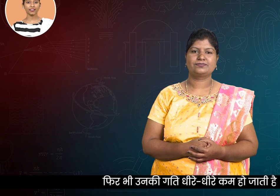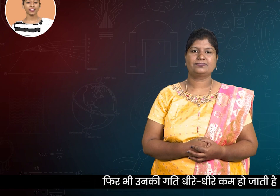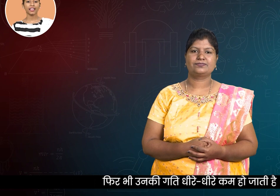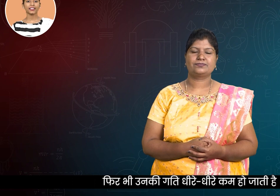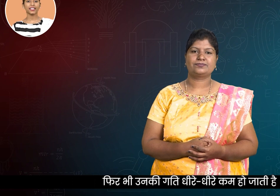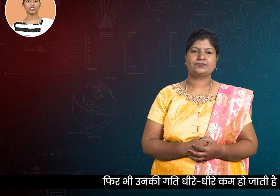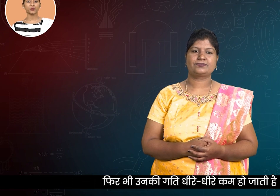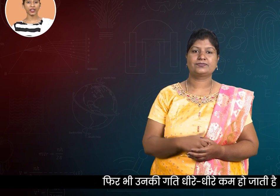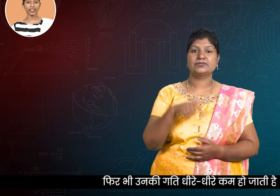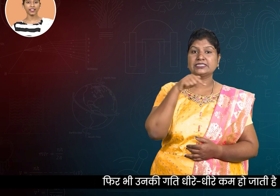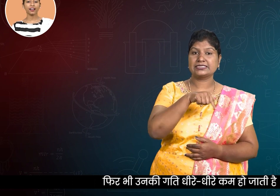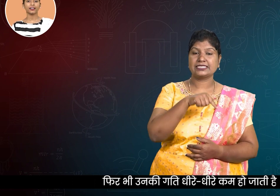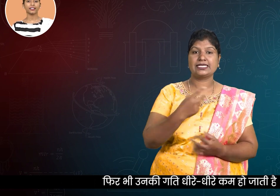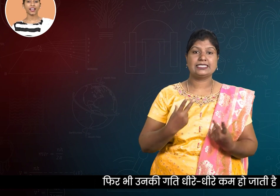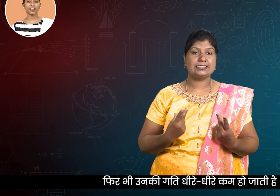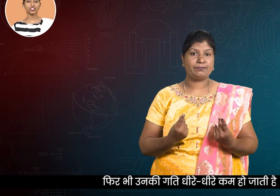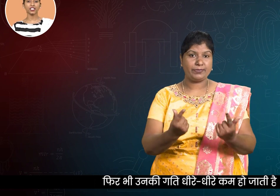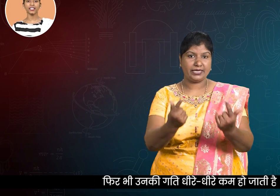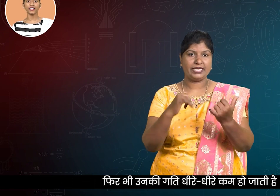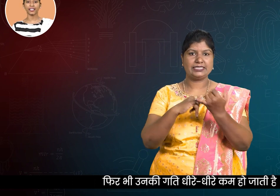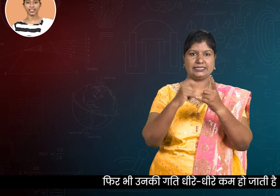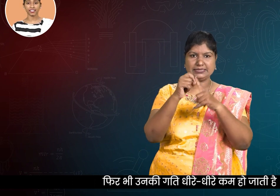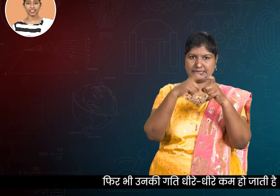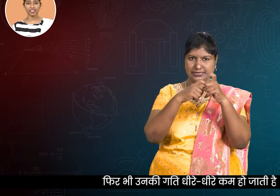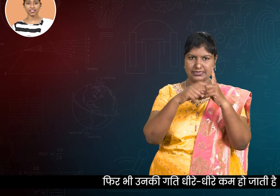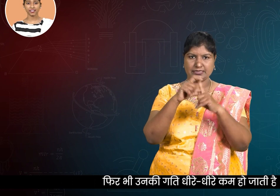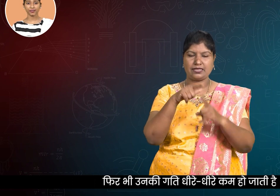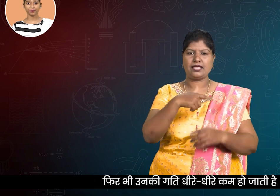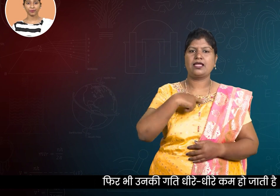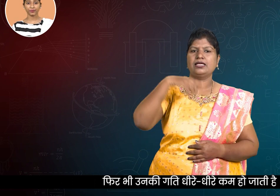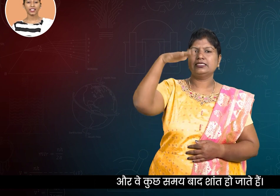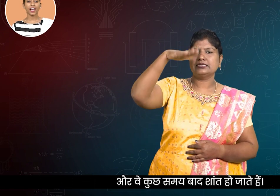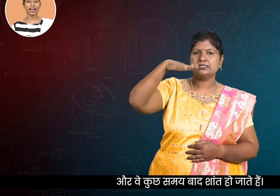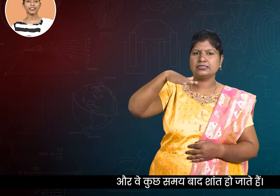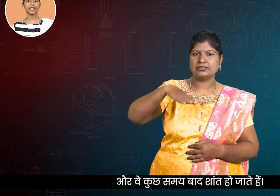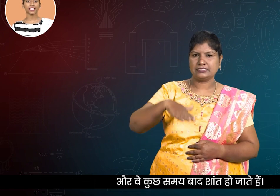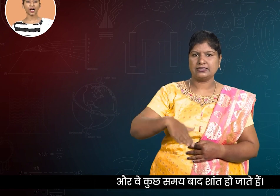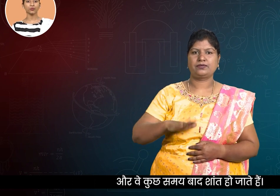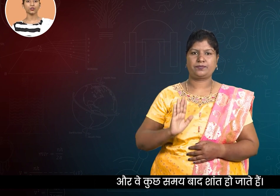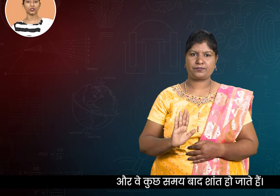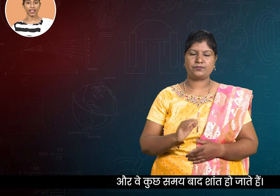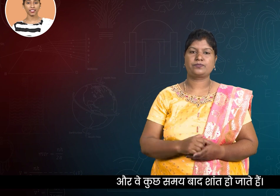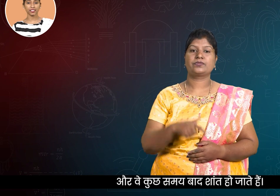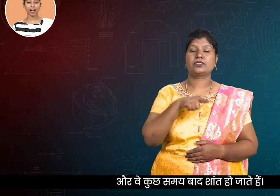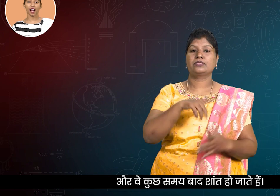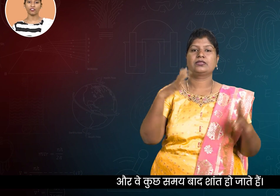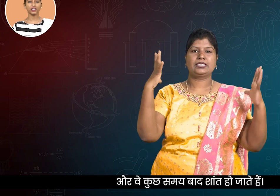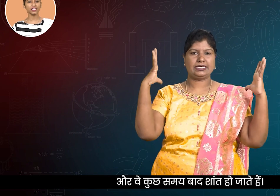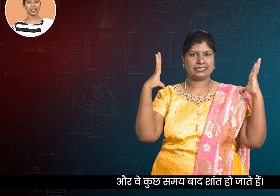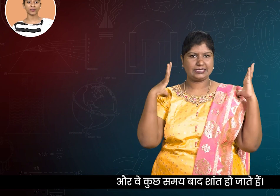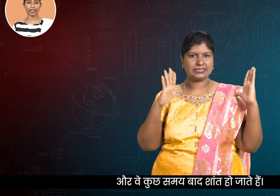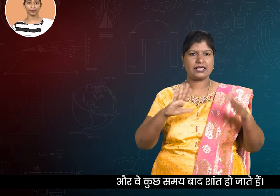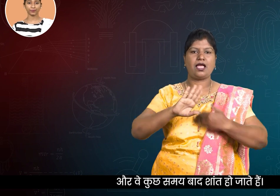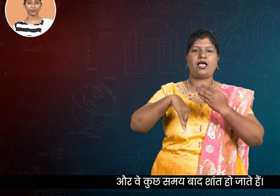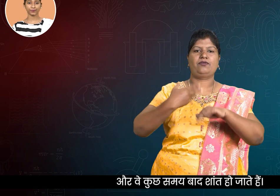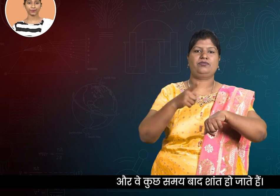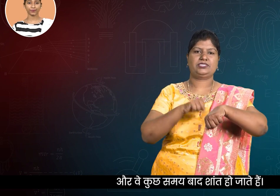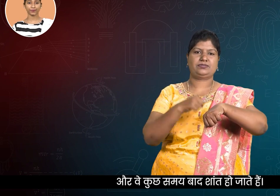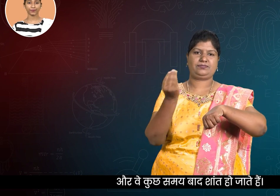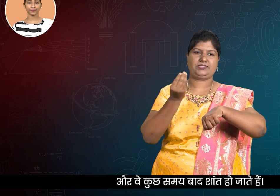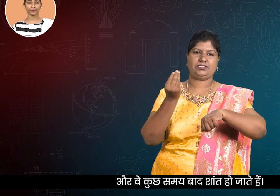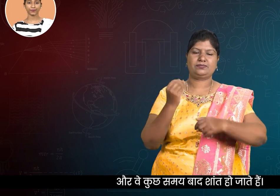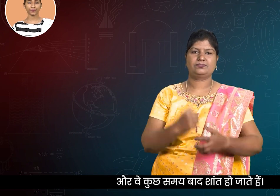फिर भी उनकी गति धीरे धीरे कम हो जाती है और वे कुछ समय बाद शांत हो जाते हैं।